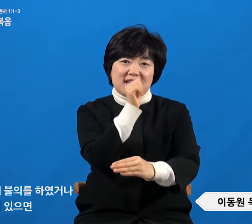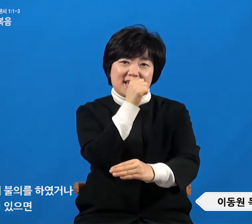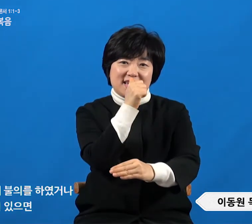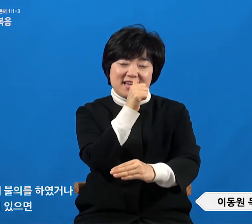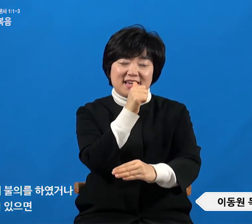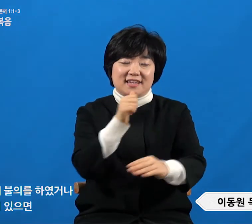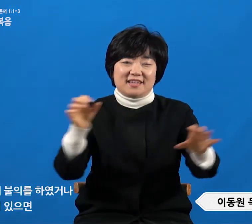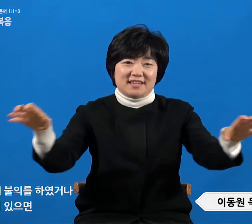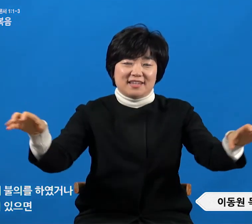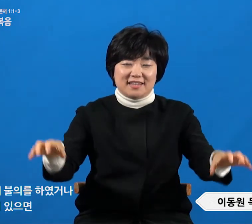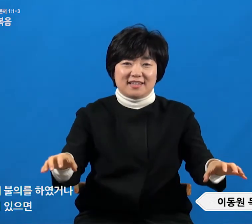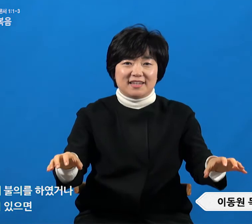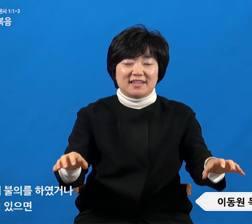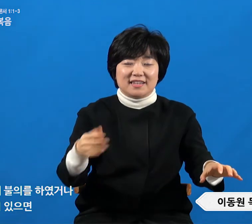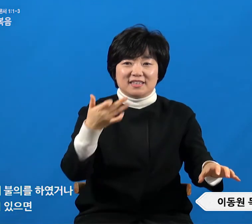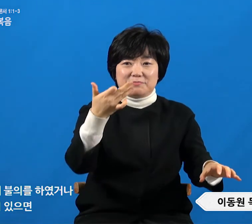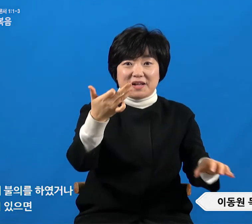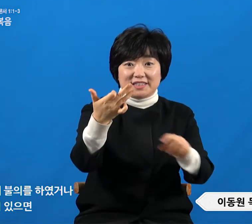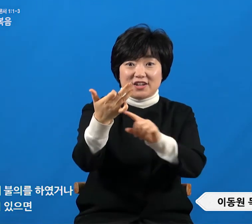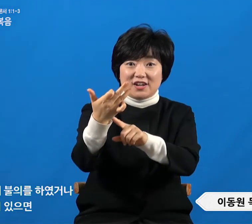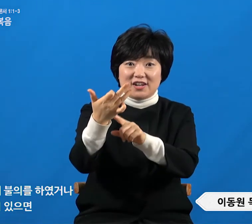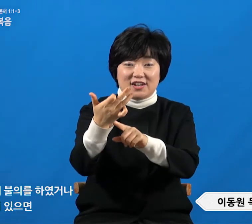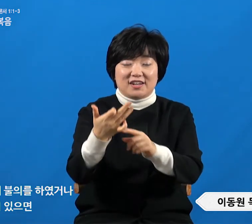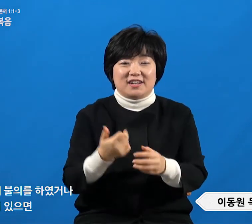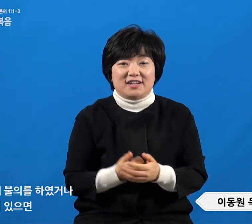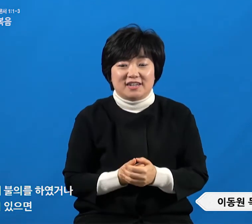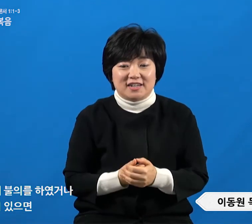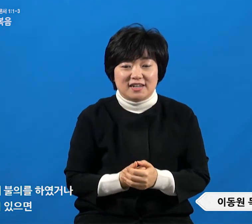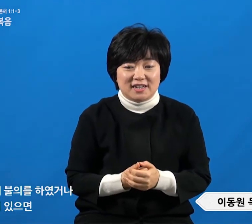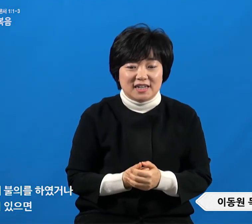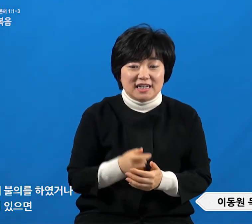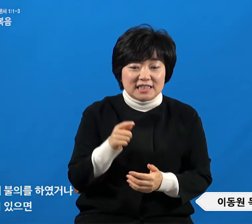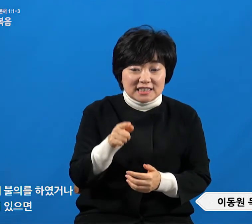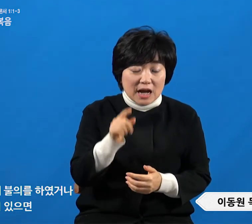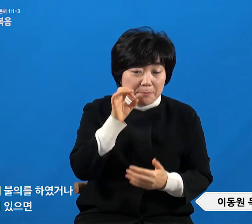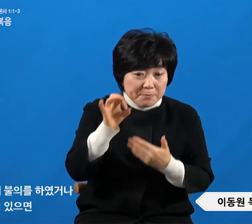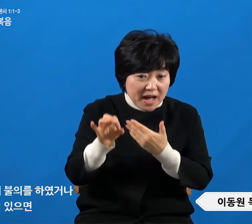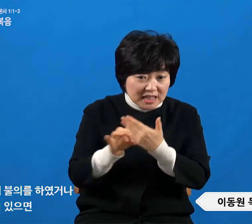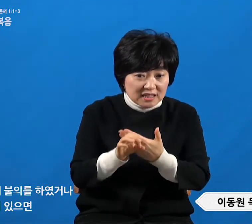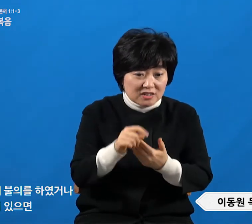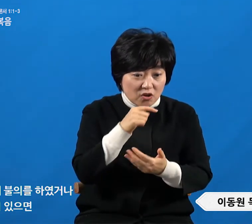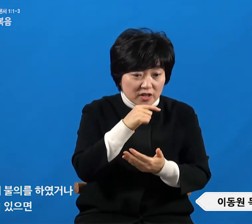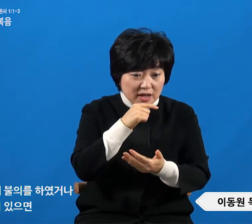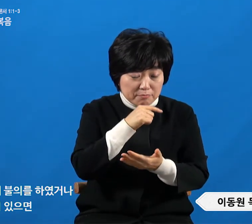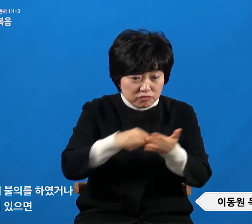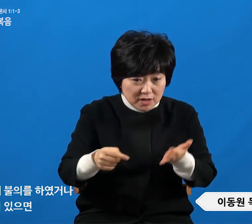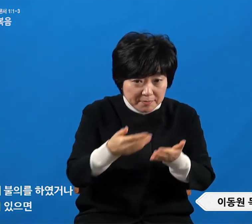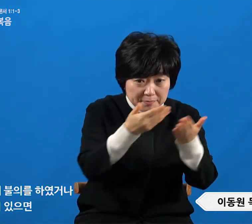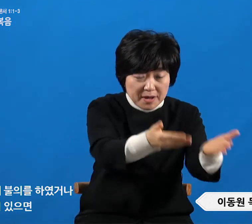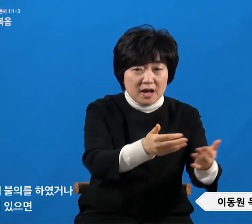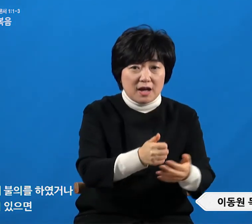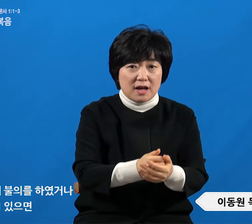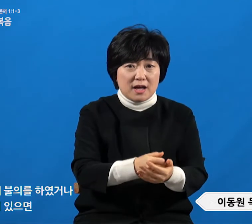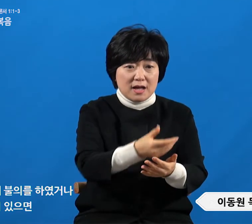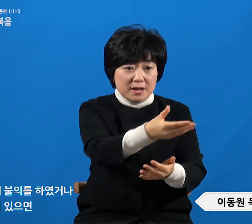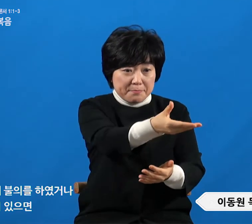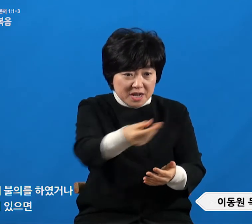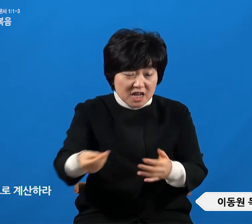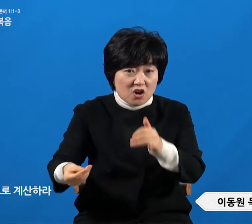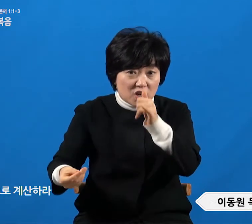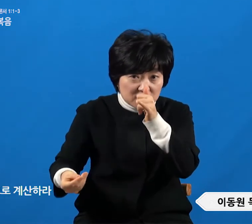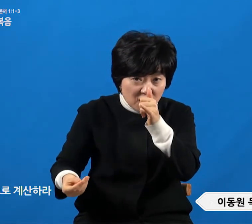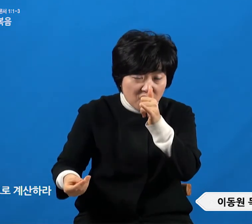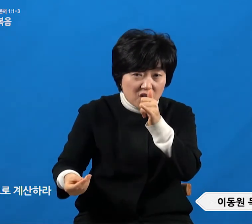빌레몬서 18절입니다. 다 같이 읽겠습니다. 시작. 그가 만일 내게 불의를 하였거나 내게 빚진 것이